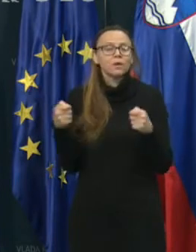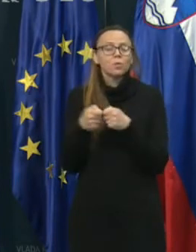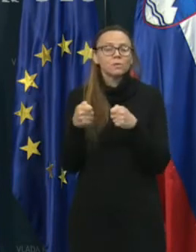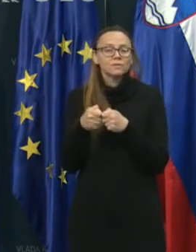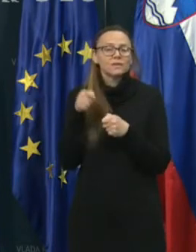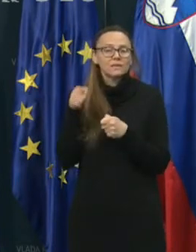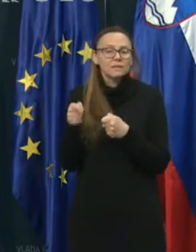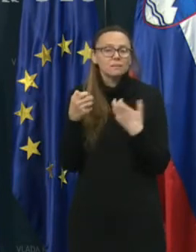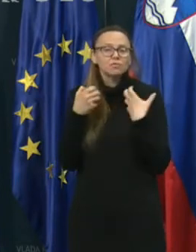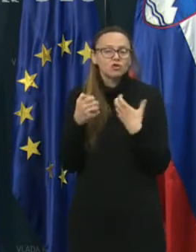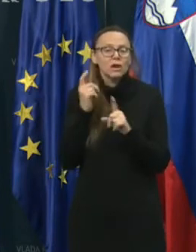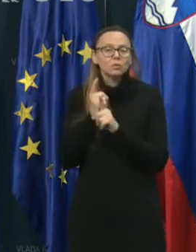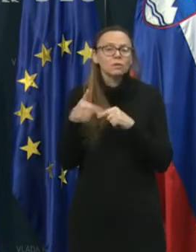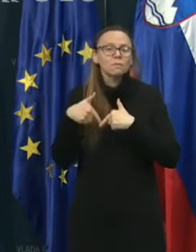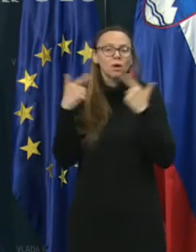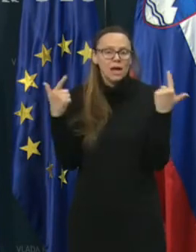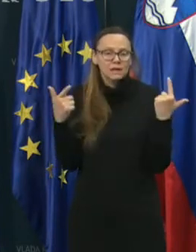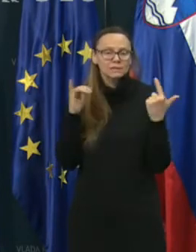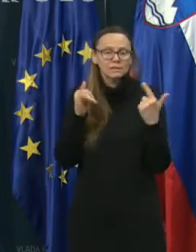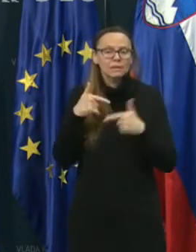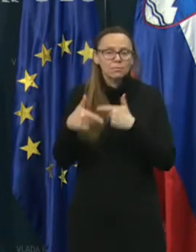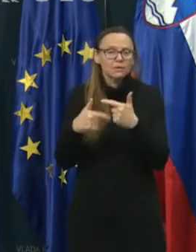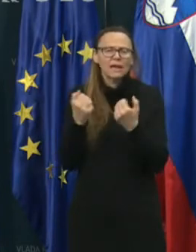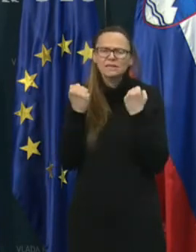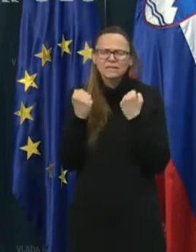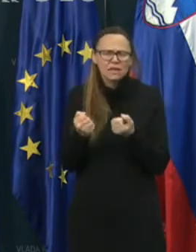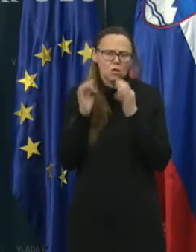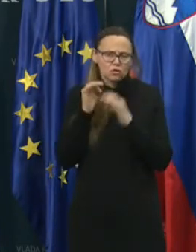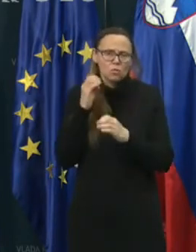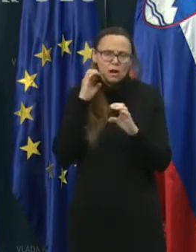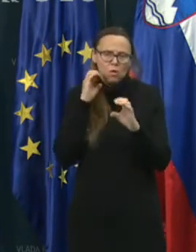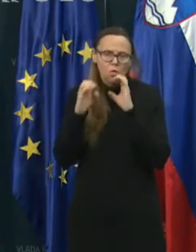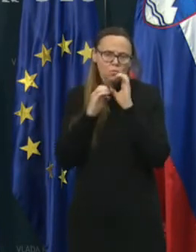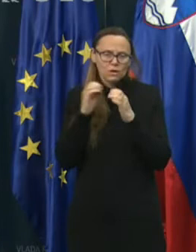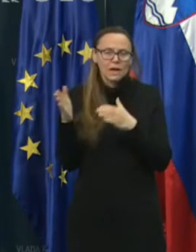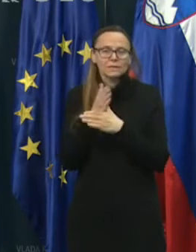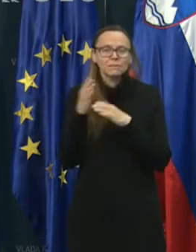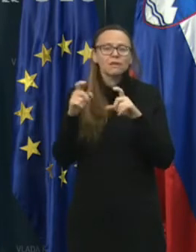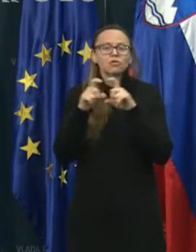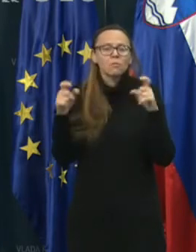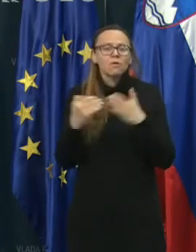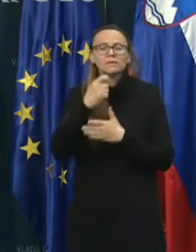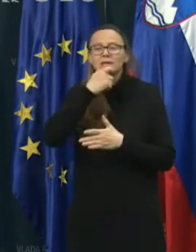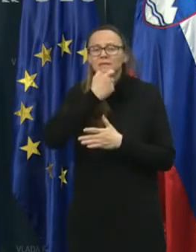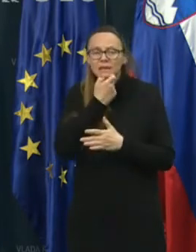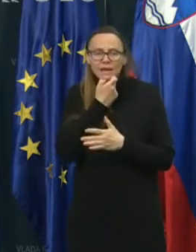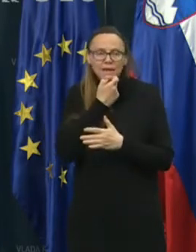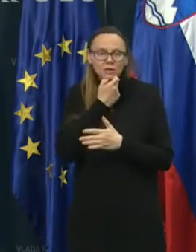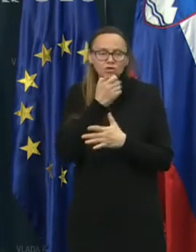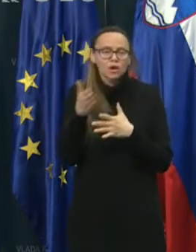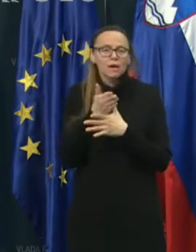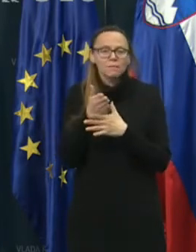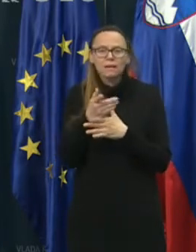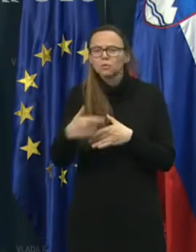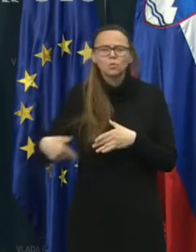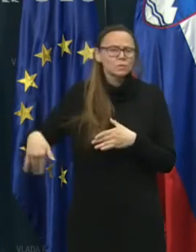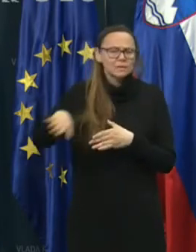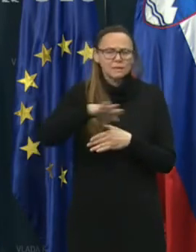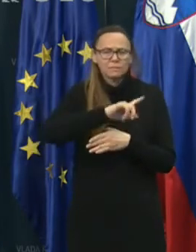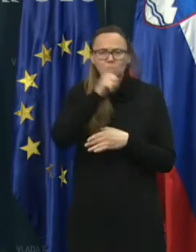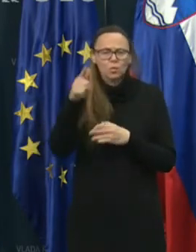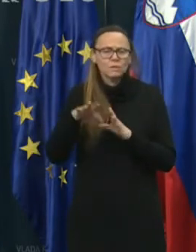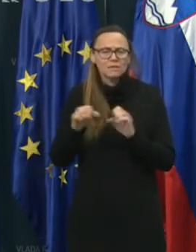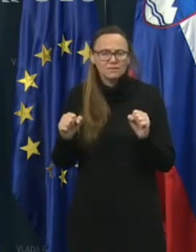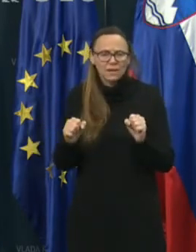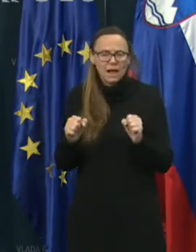tem bi želela tudi pojasniti, da poteka zelo dobra komunikacija med domovi za starejše, med vsemi ostalimi